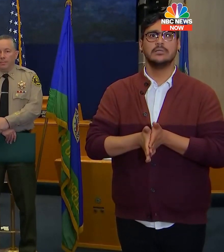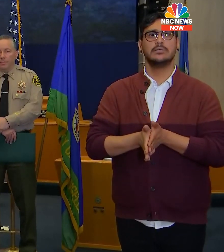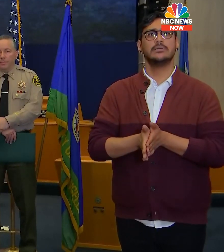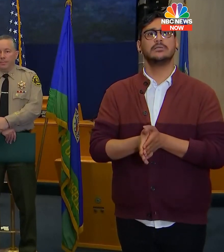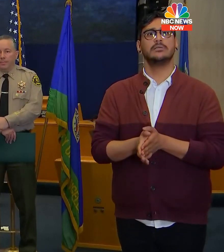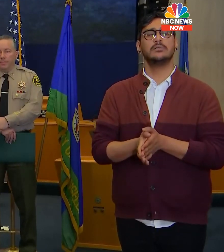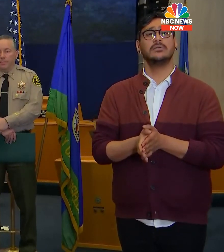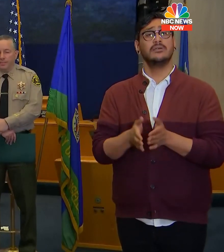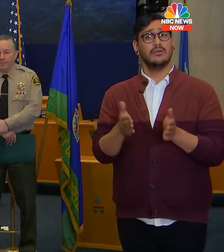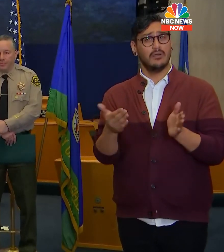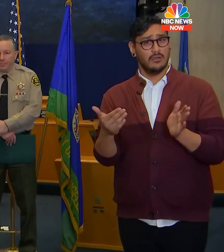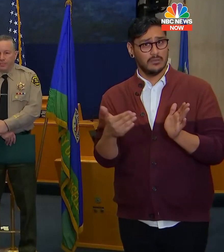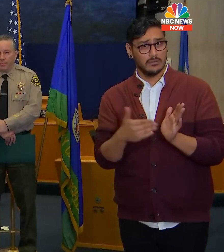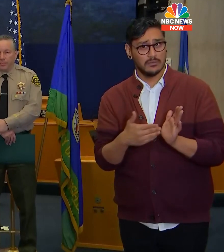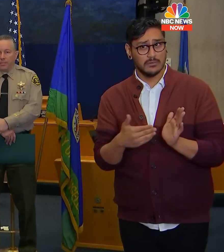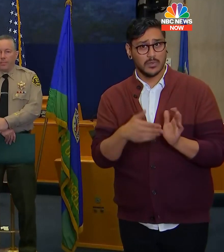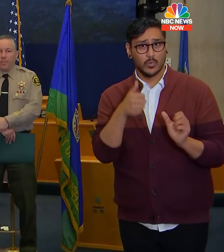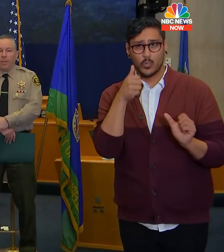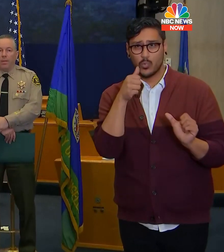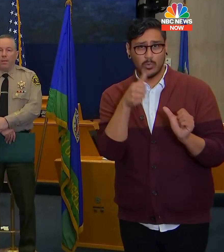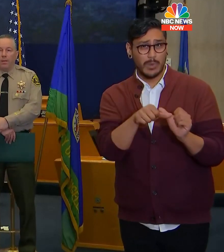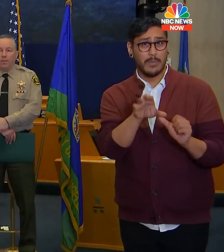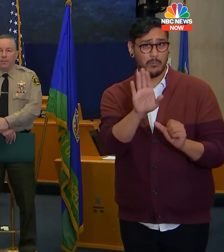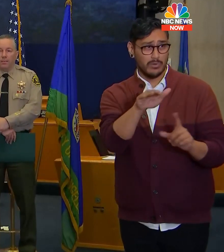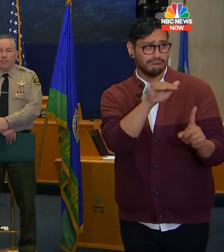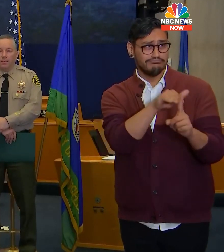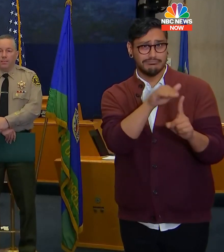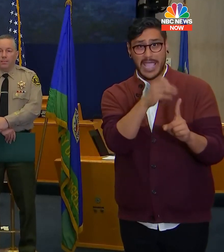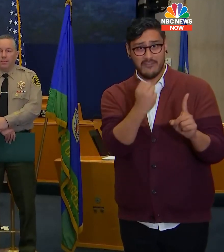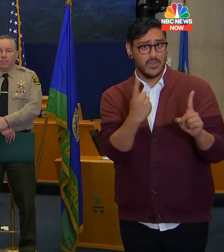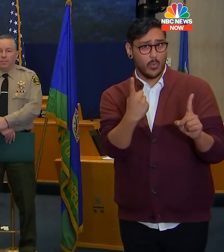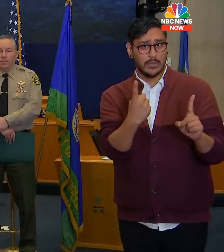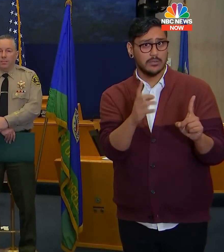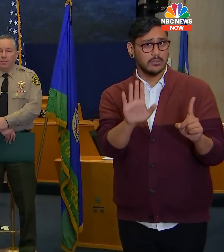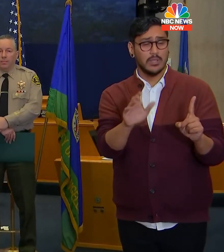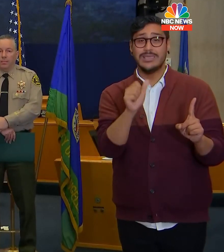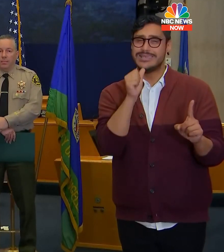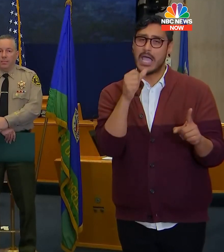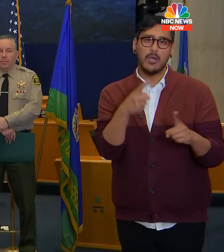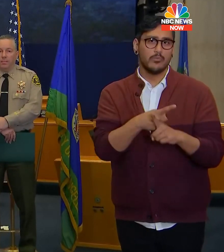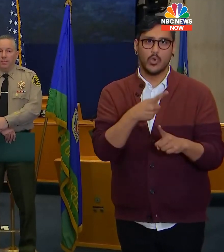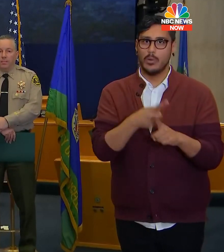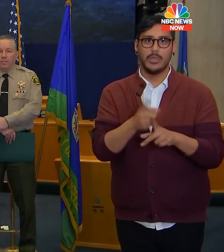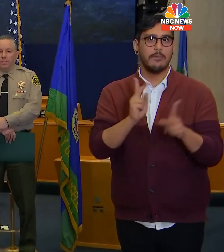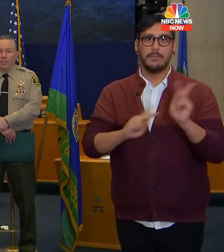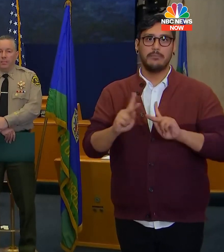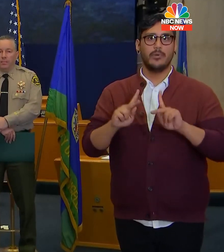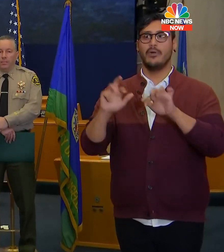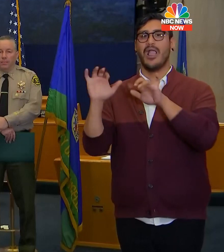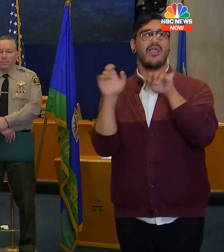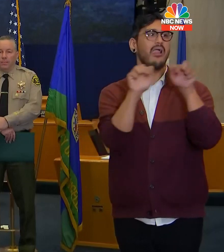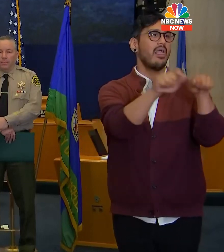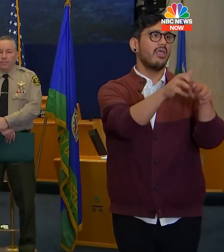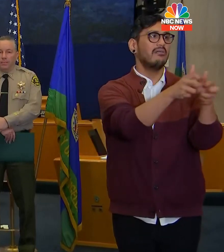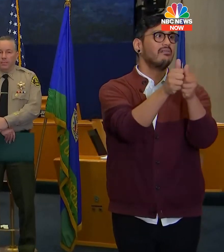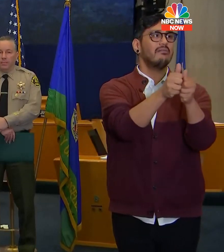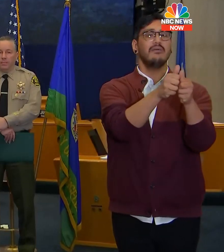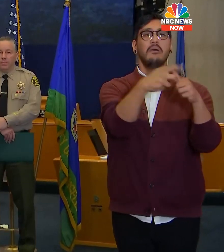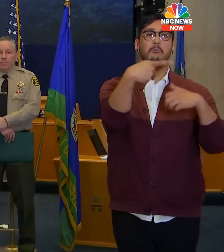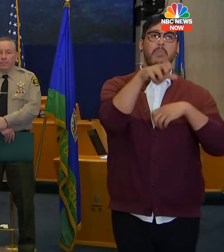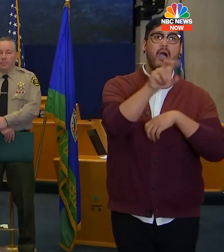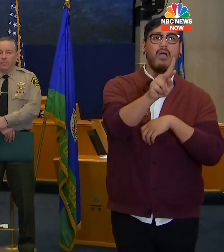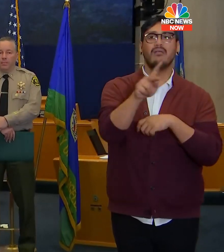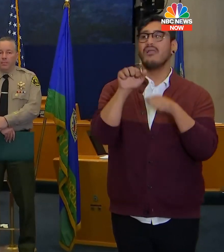un recordatorio al resto. No es apropiado que las personas estén juntados en los parques, las